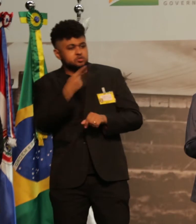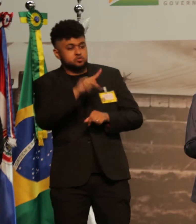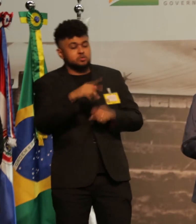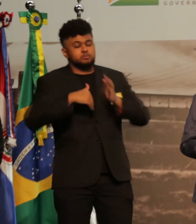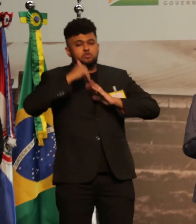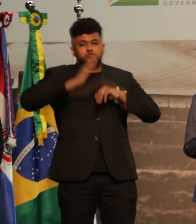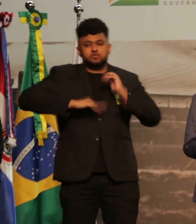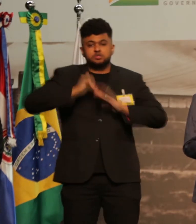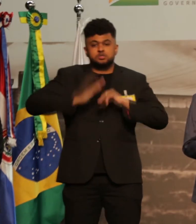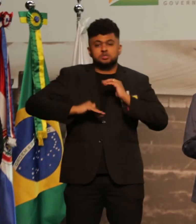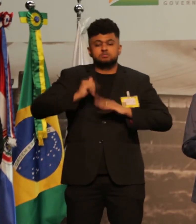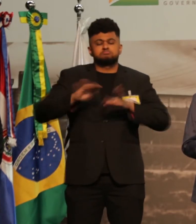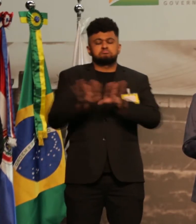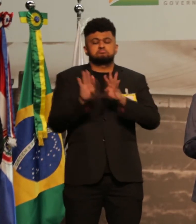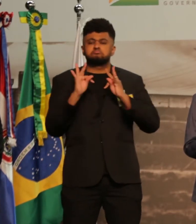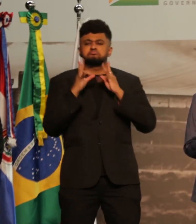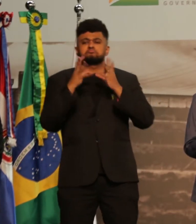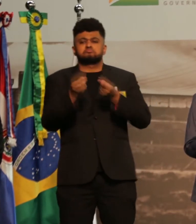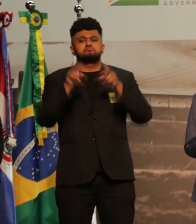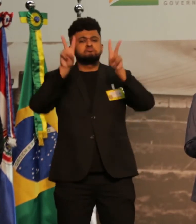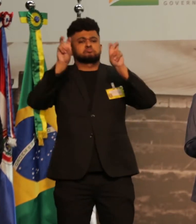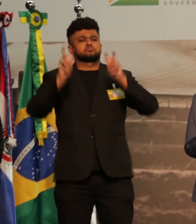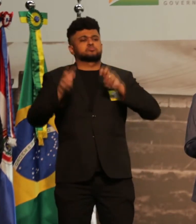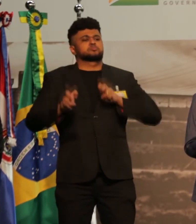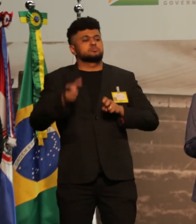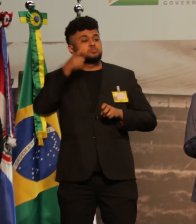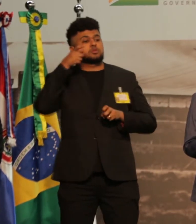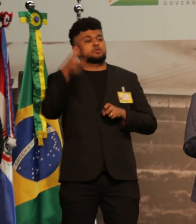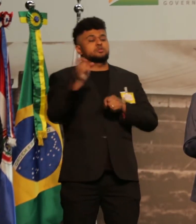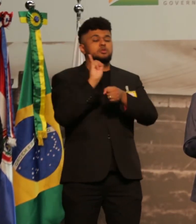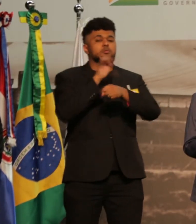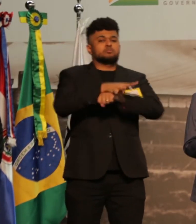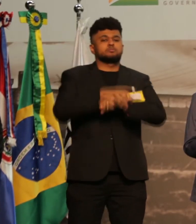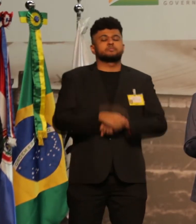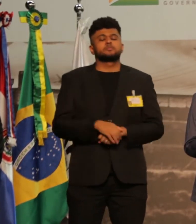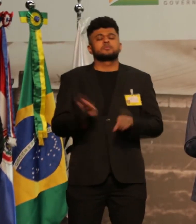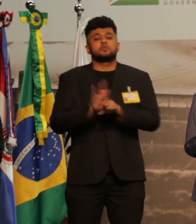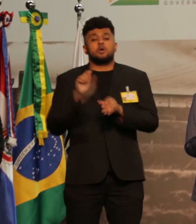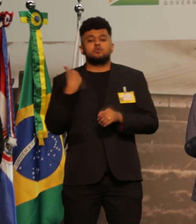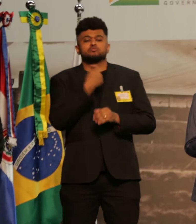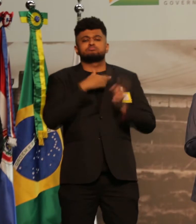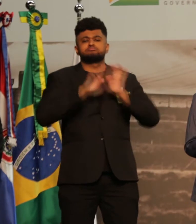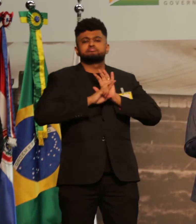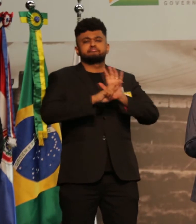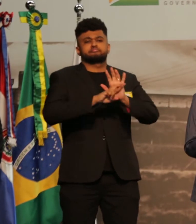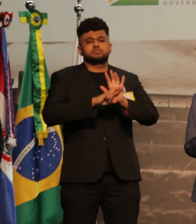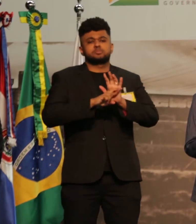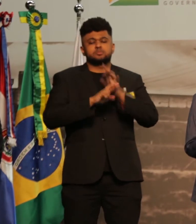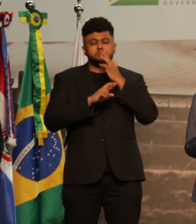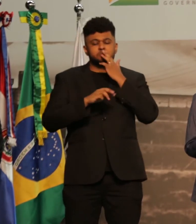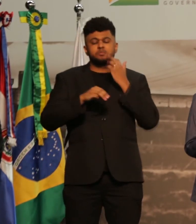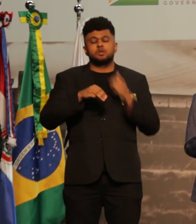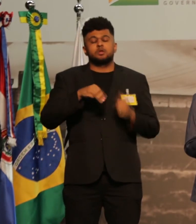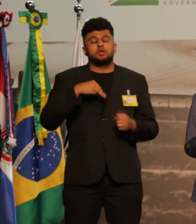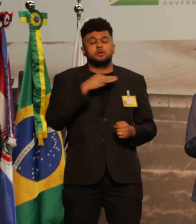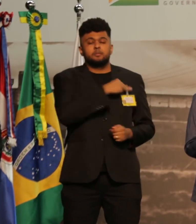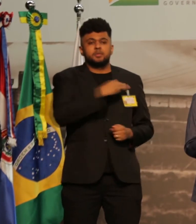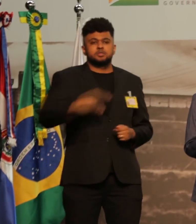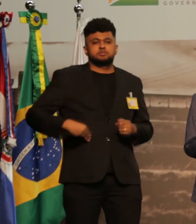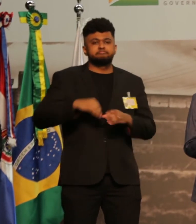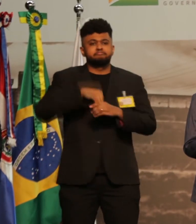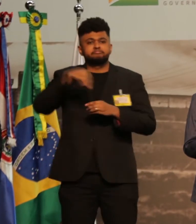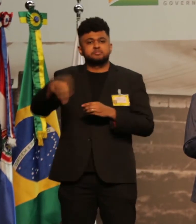e sênior em todos os assuntos de interesse do Itaipu. E do nosso representante do Ministério das Relações Exteriores e